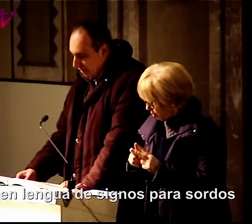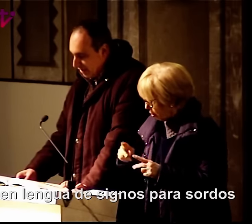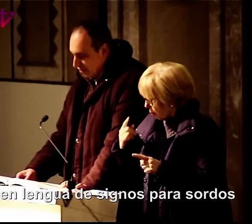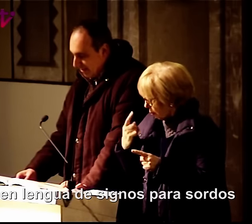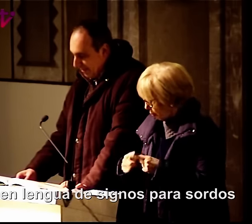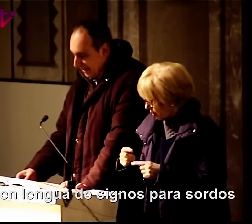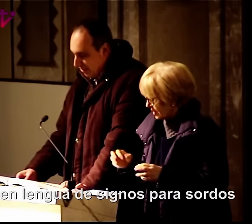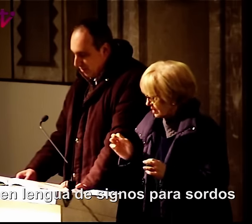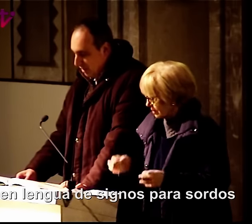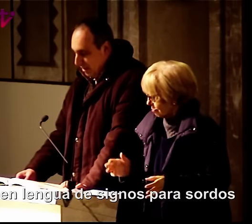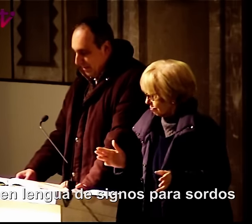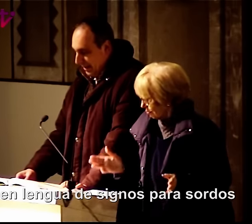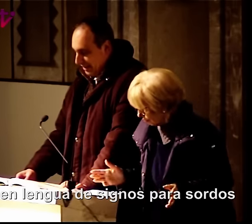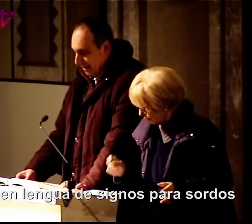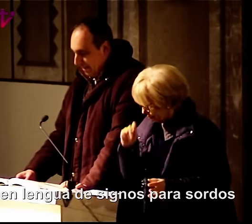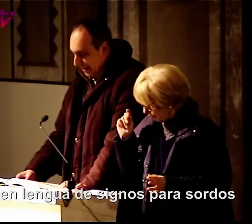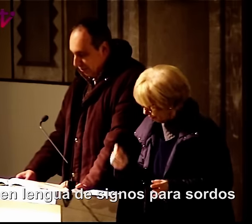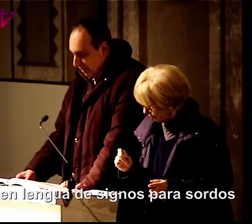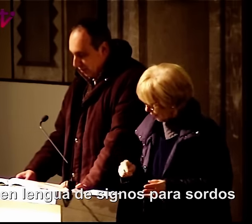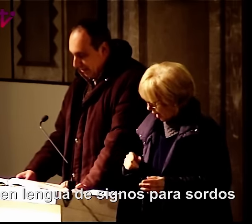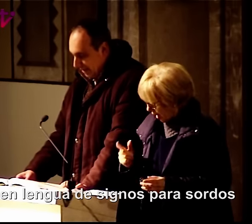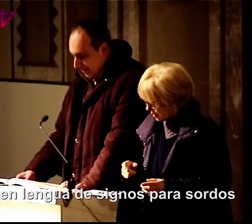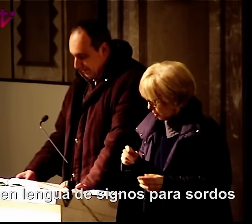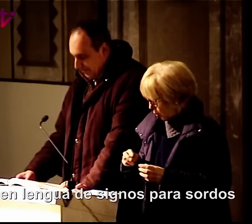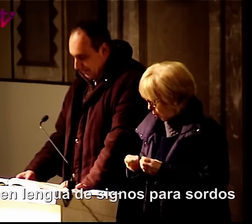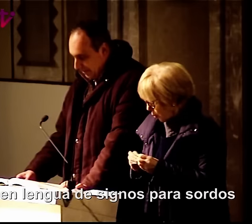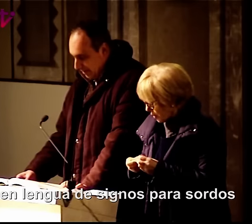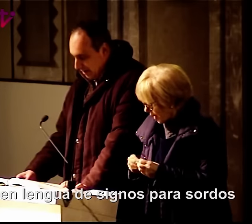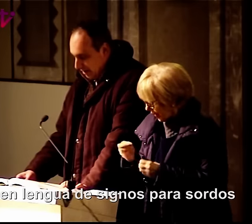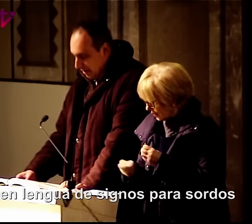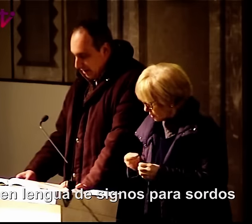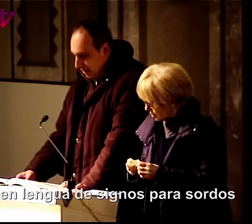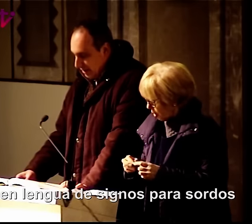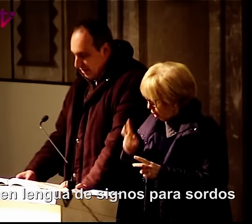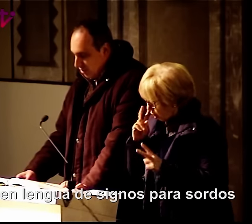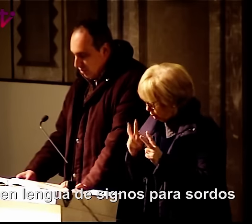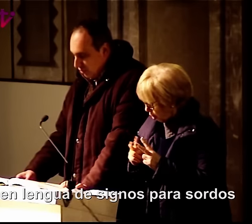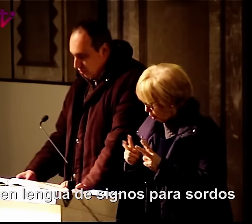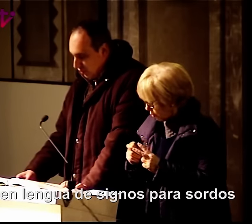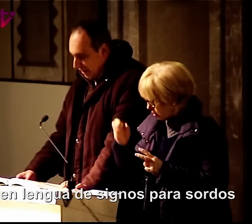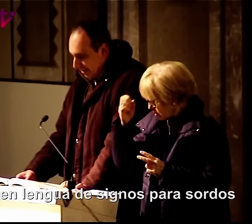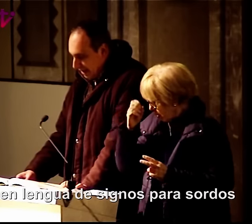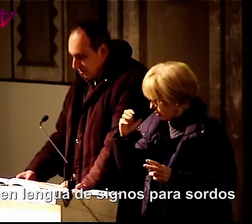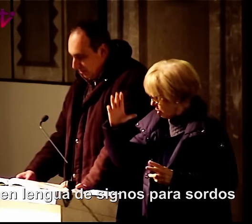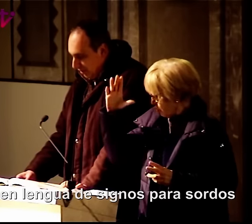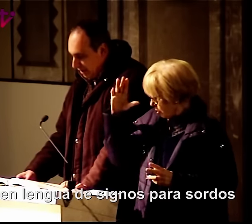Dios ha preparado para los que lo aman. Y Dios nos lo ha revelado por el